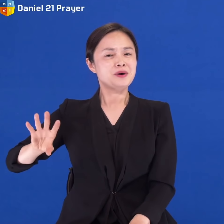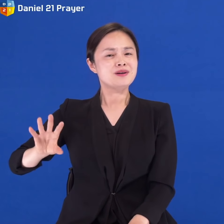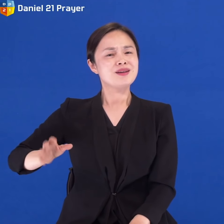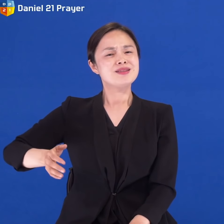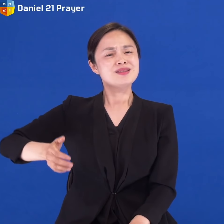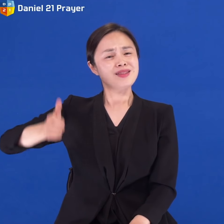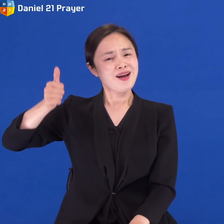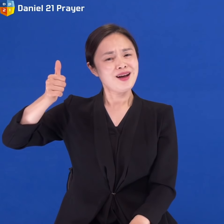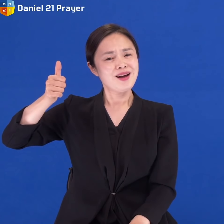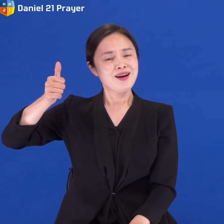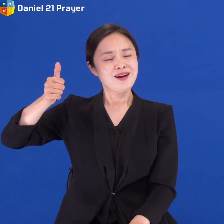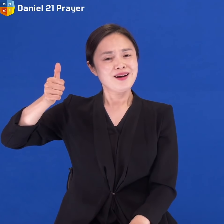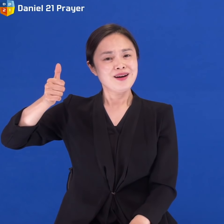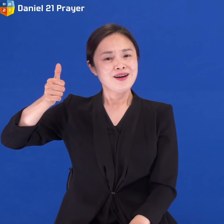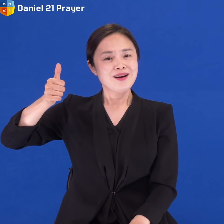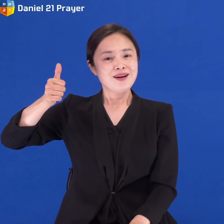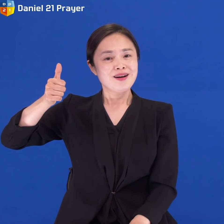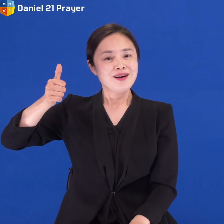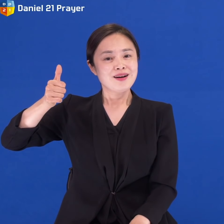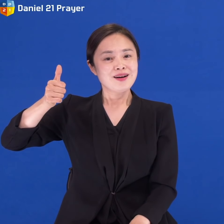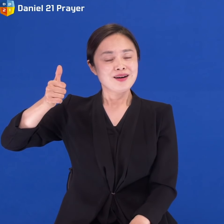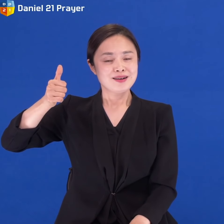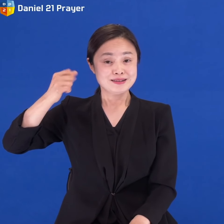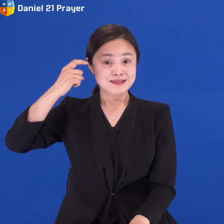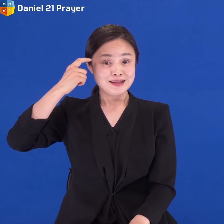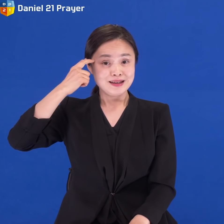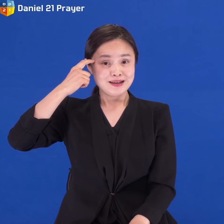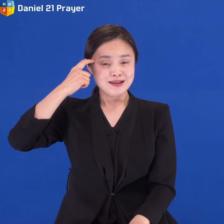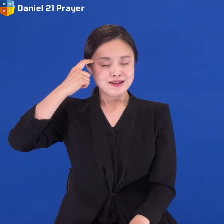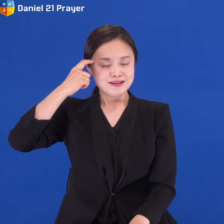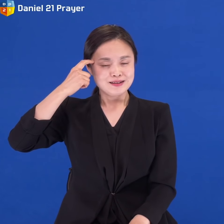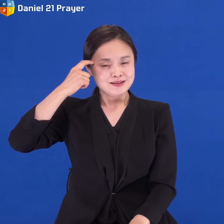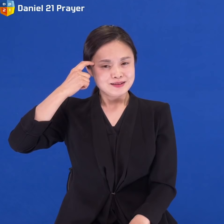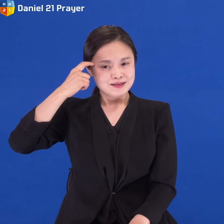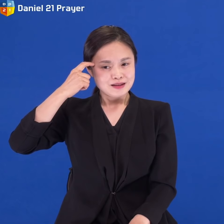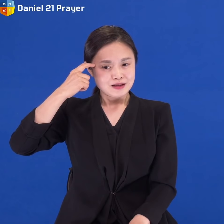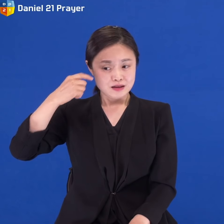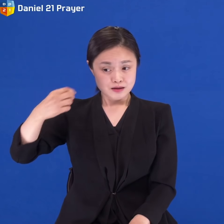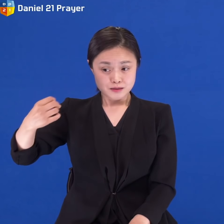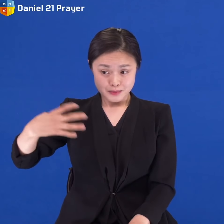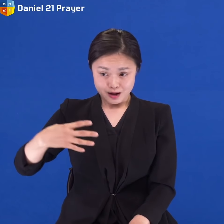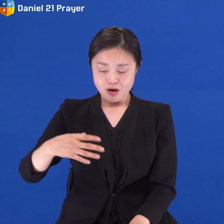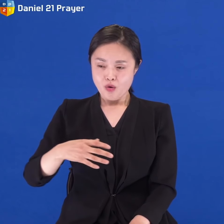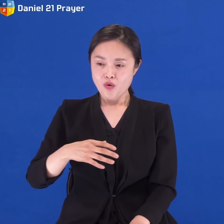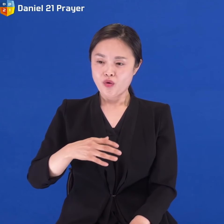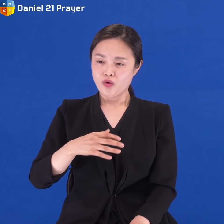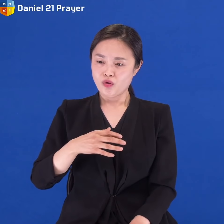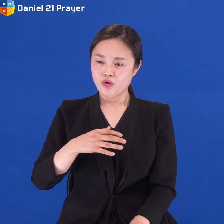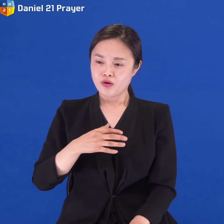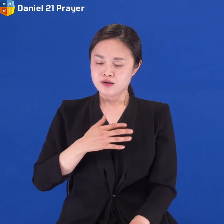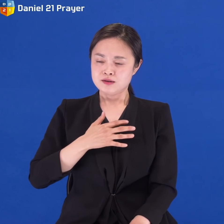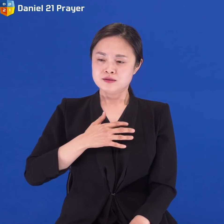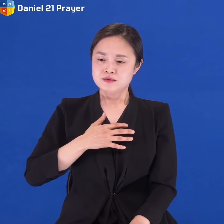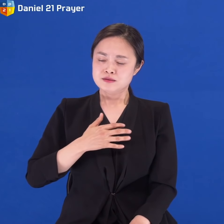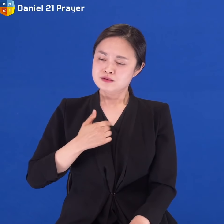그냥 절벽에 저를 등 떼어미는 것 같았어요. 기분이. 그런데 아니라 달까